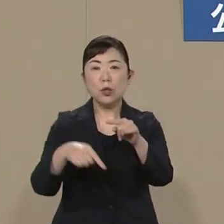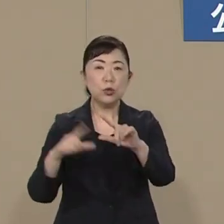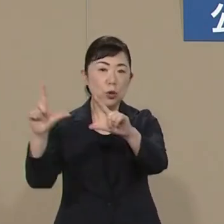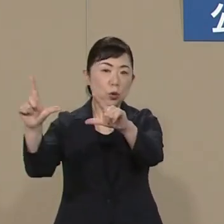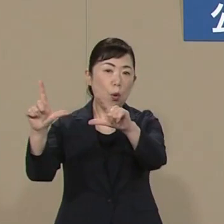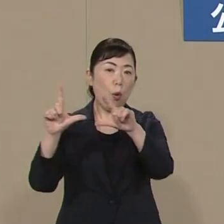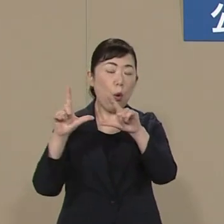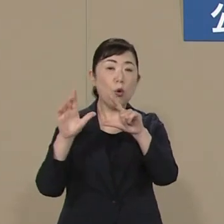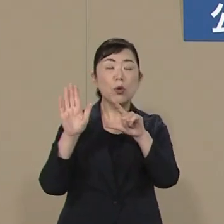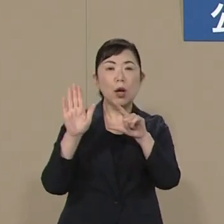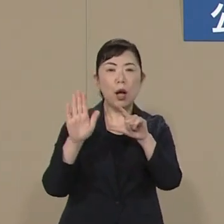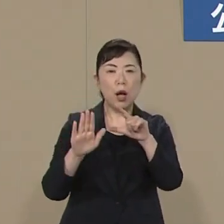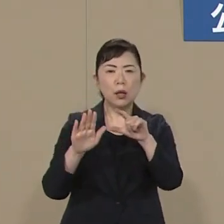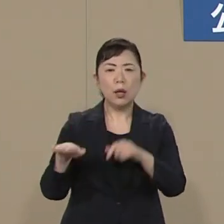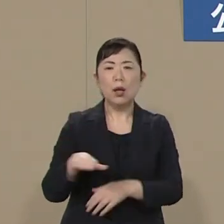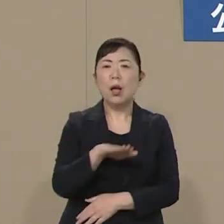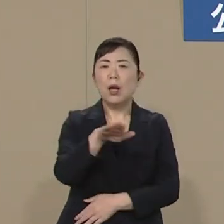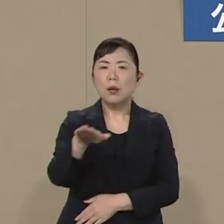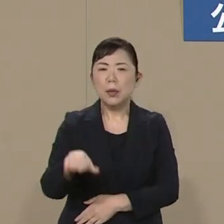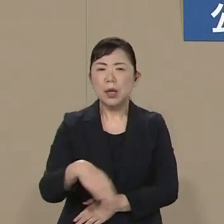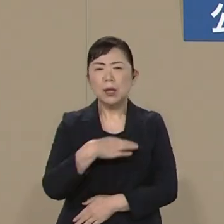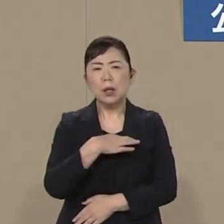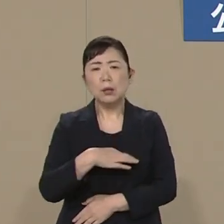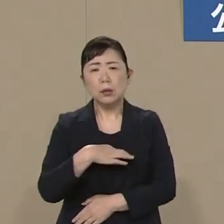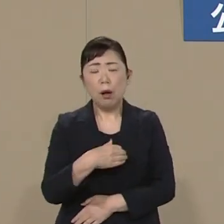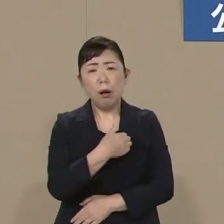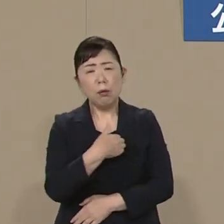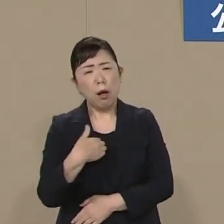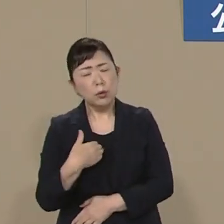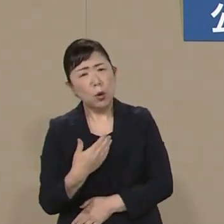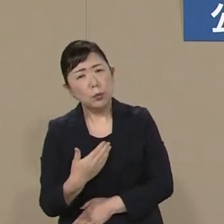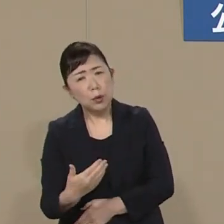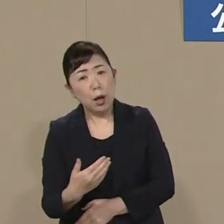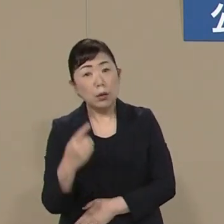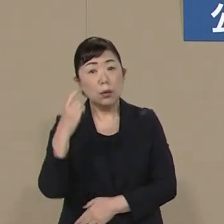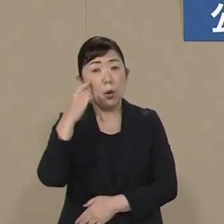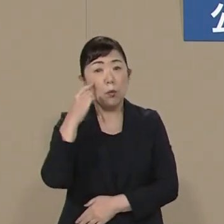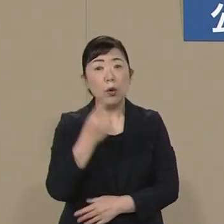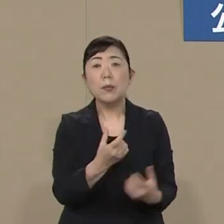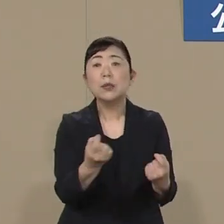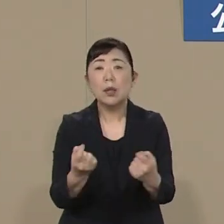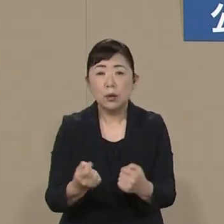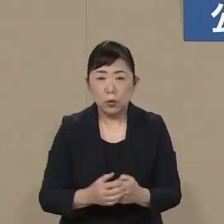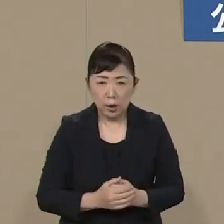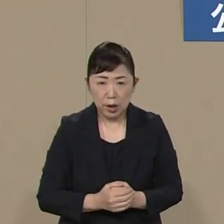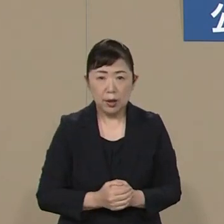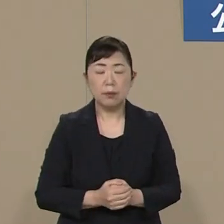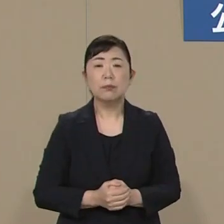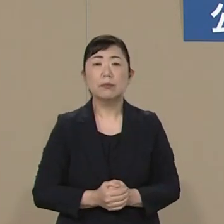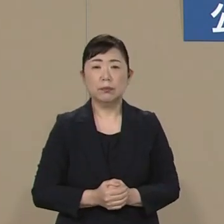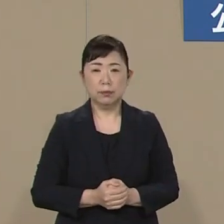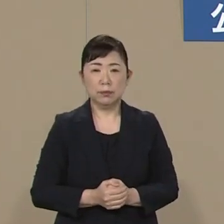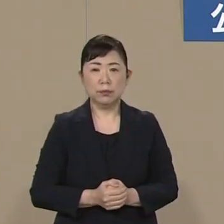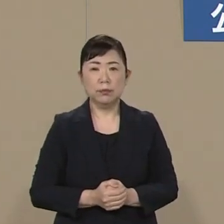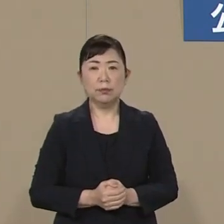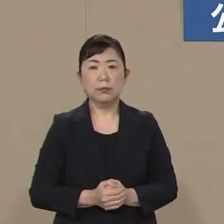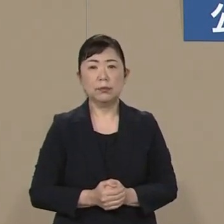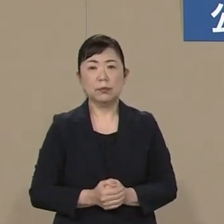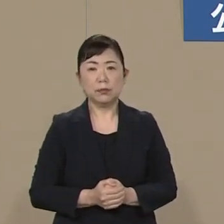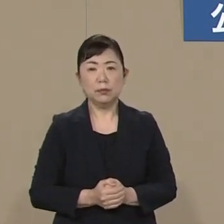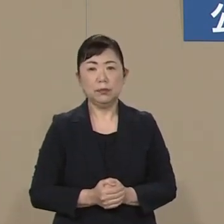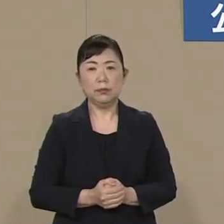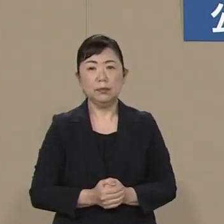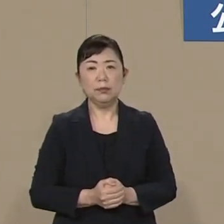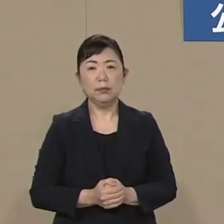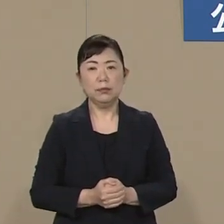国民への誤解や不安を与えた金融庁の審議会レポートが波紋を呼びました